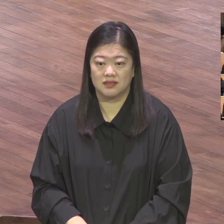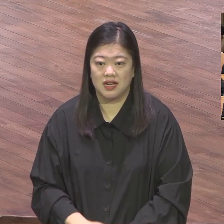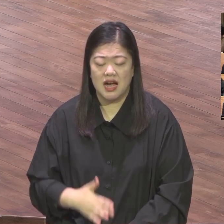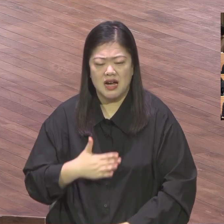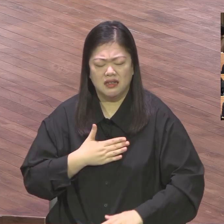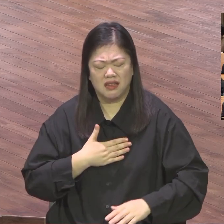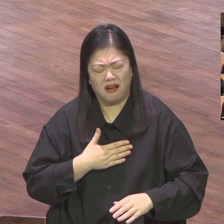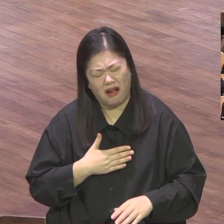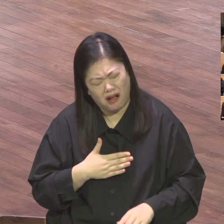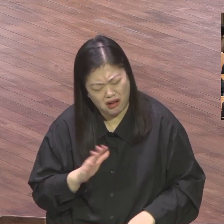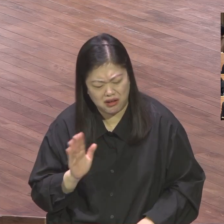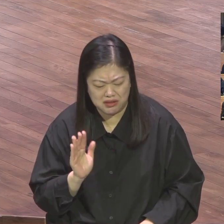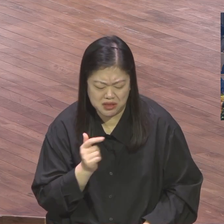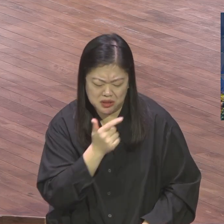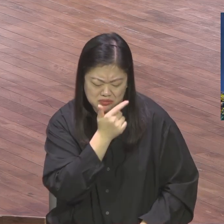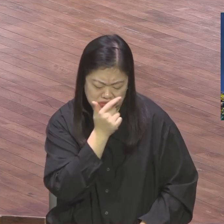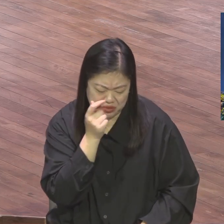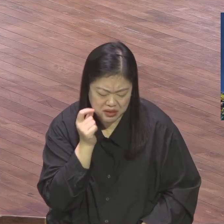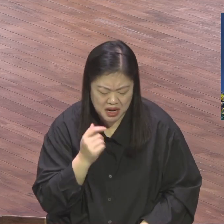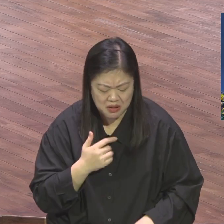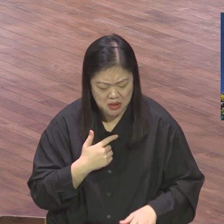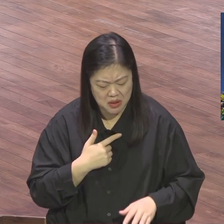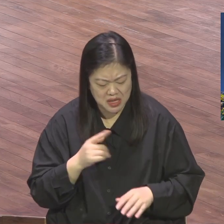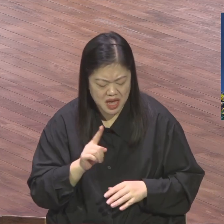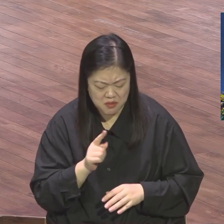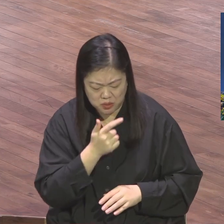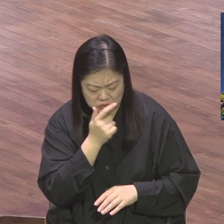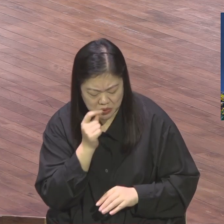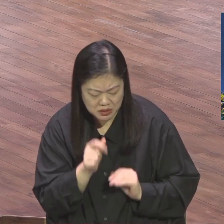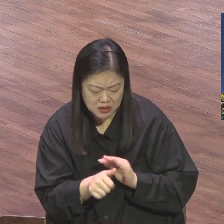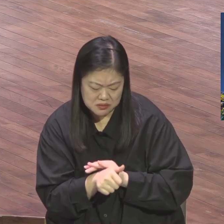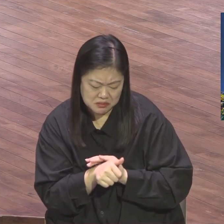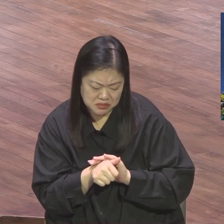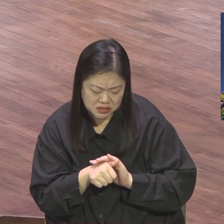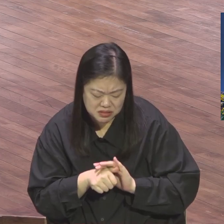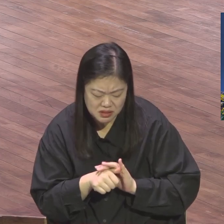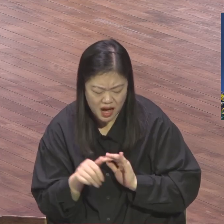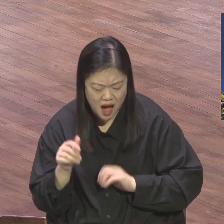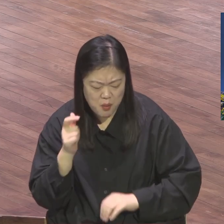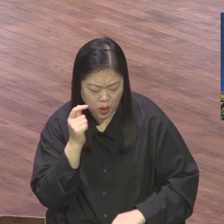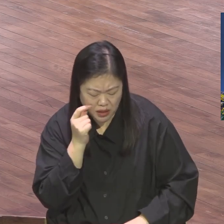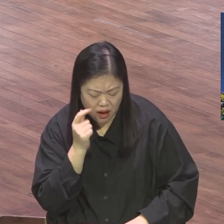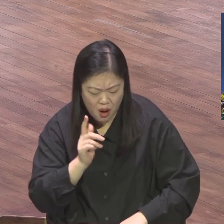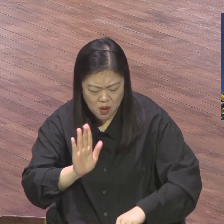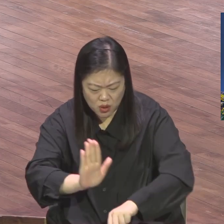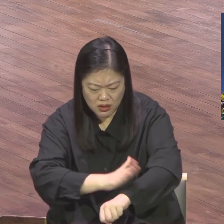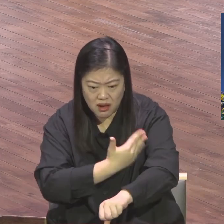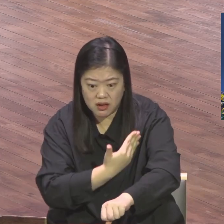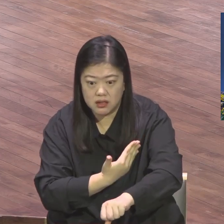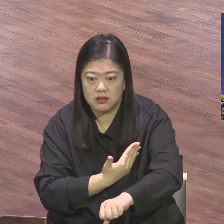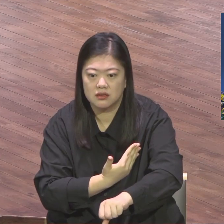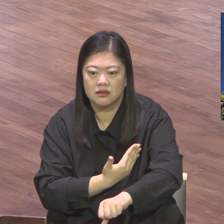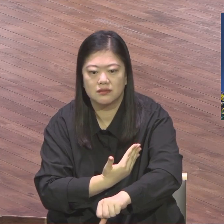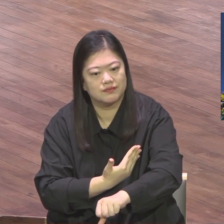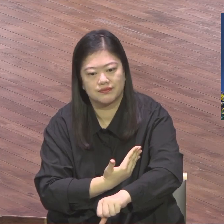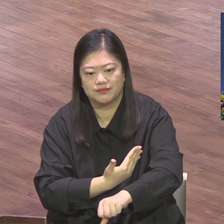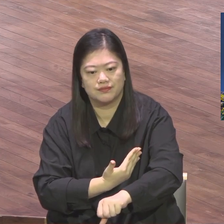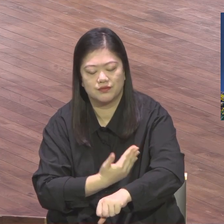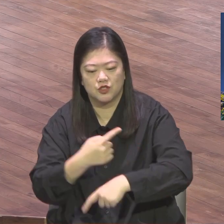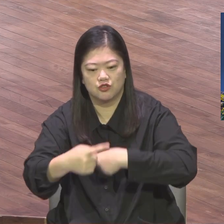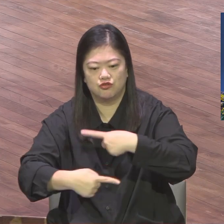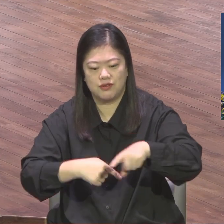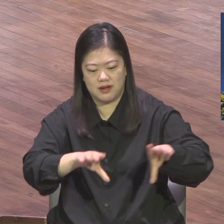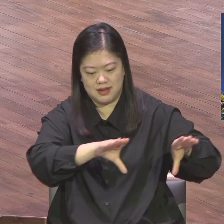열등어식에 찌들려서 가난에 찌들려서 그냥 말로 아무것도 못할 무능한 존재로 느껴졌는데